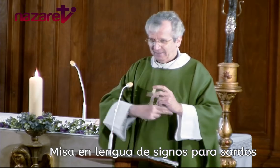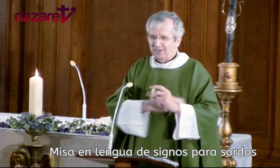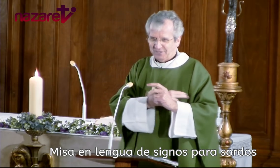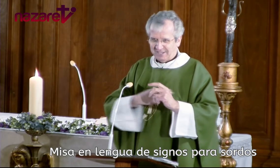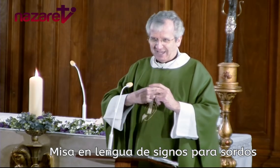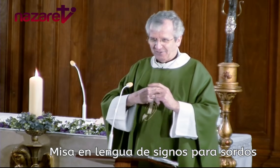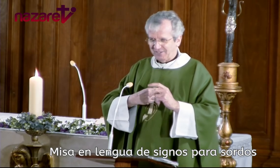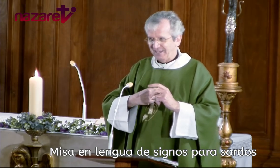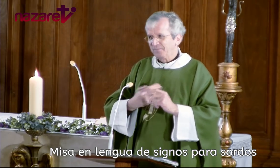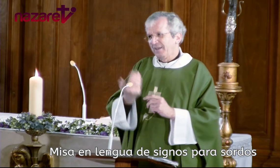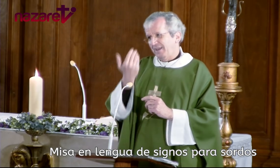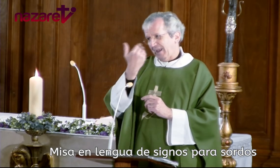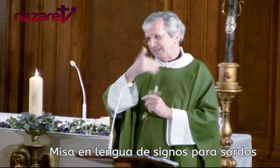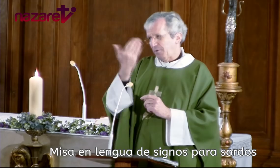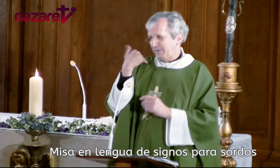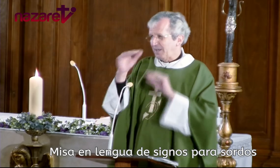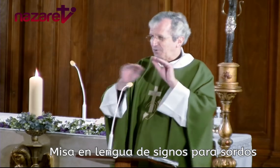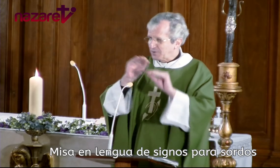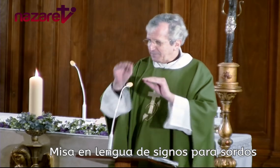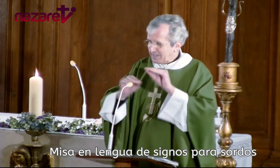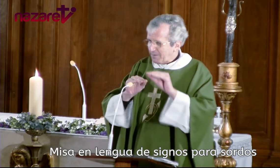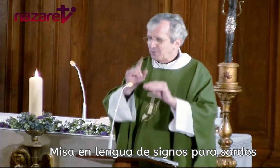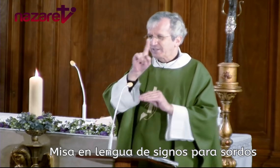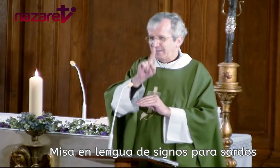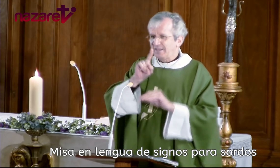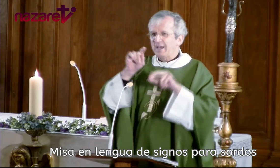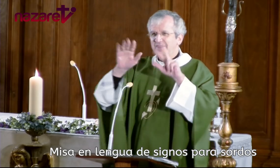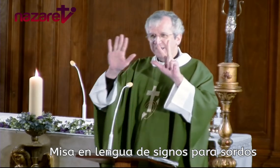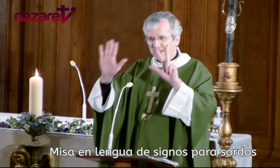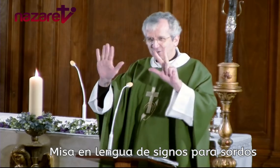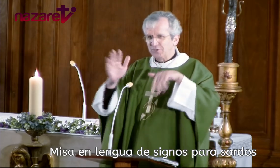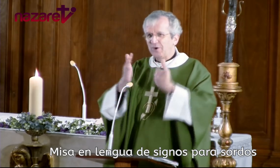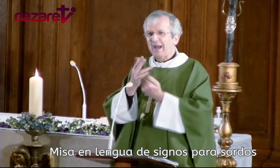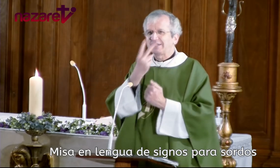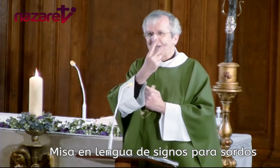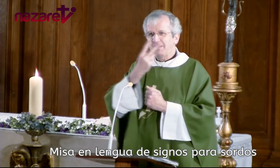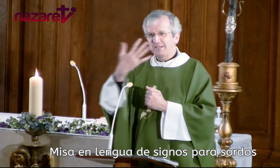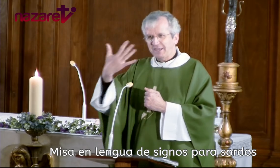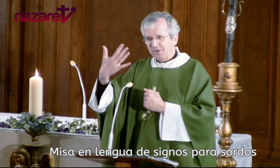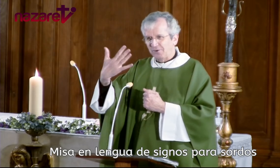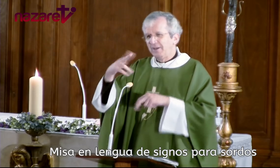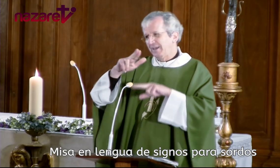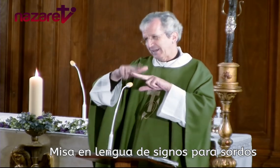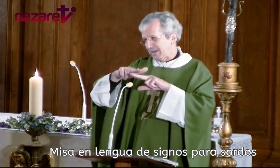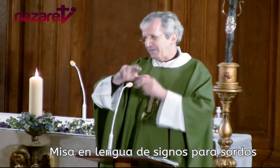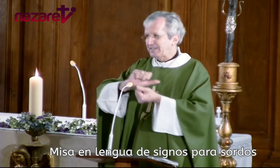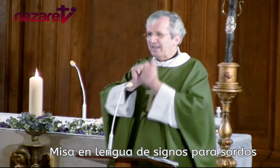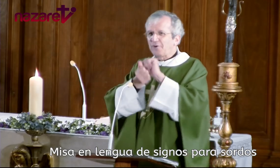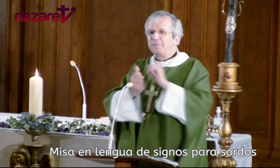los cristianos. El sábado pasado os avisábamos que del día 18 hasta el 25, que es la fiesta de la conversión